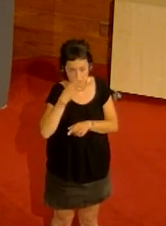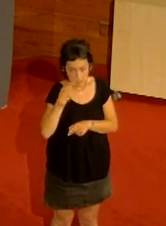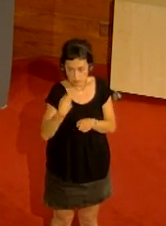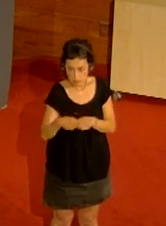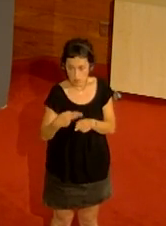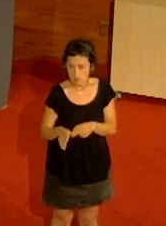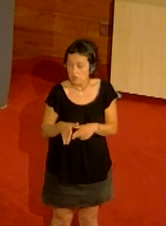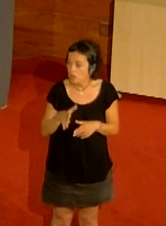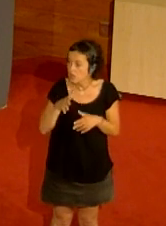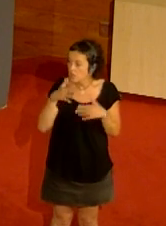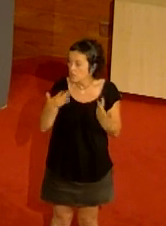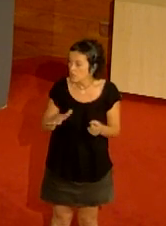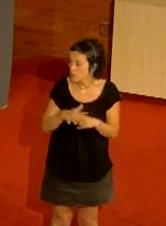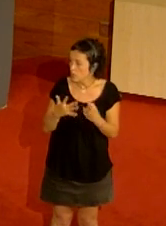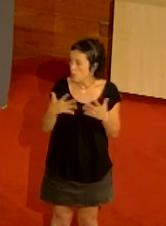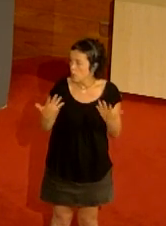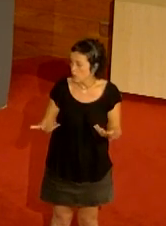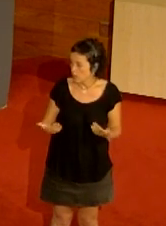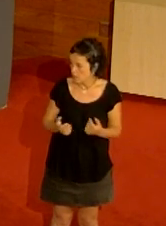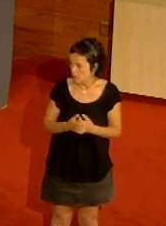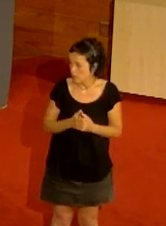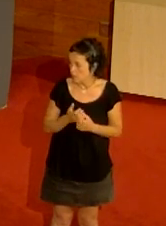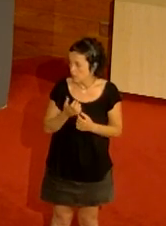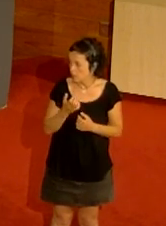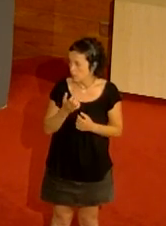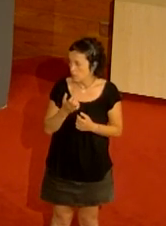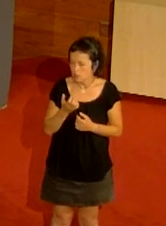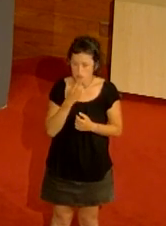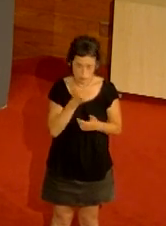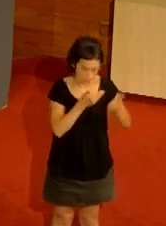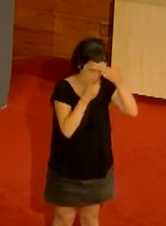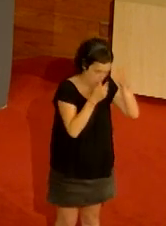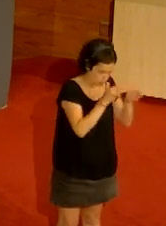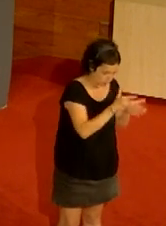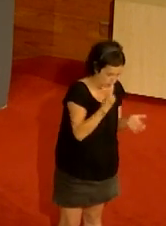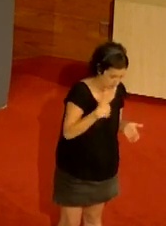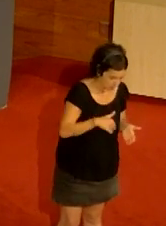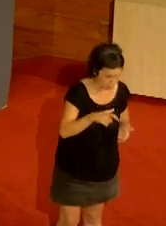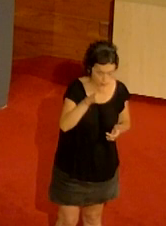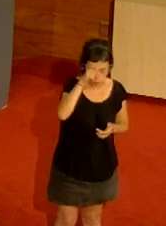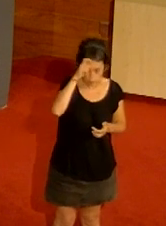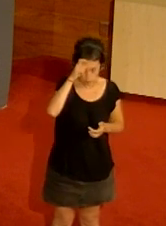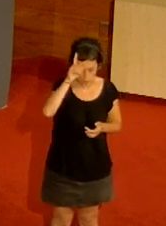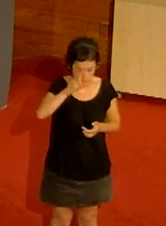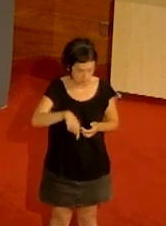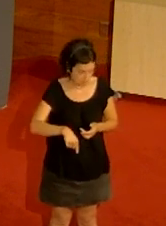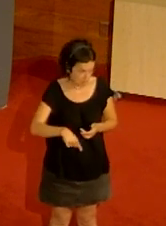pues muchos países se giran, por ejemplo, pasó con Marruecos, pero pasó con Turquía, con la Unión Europea